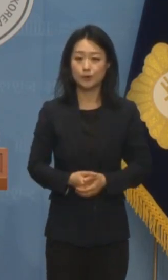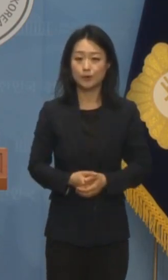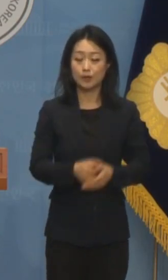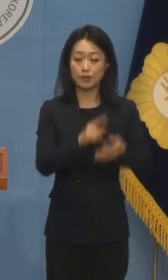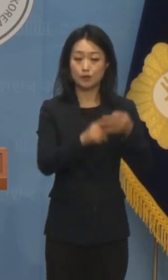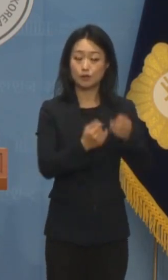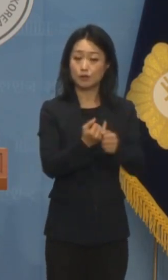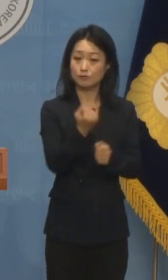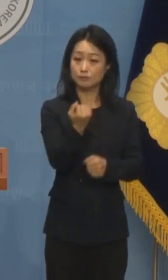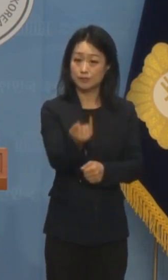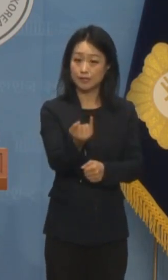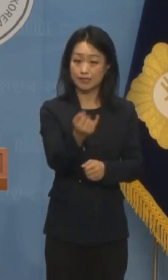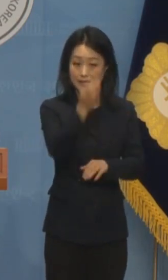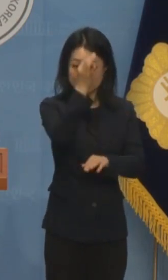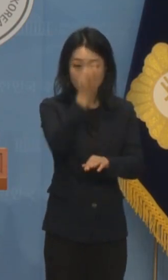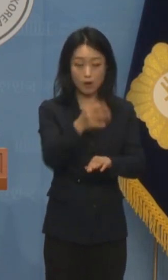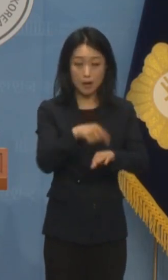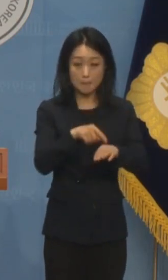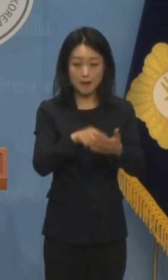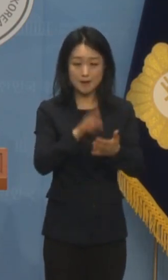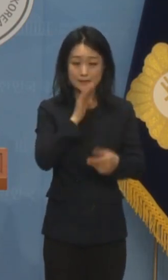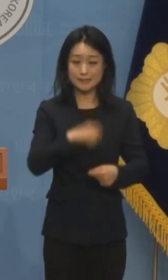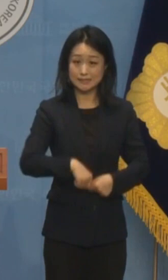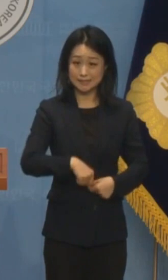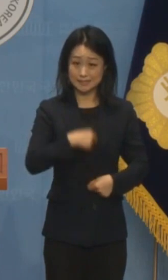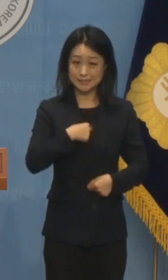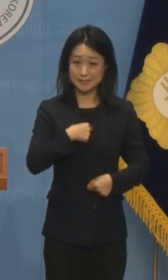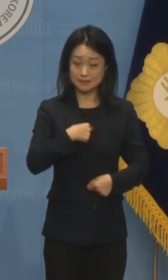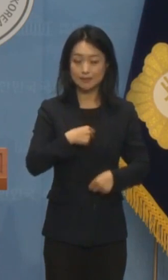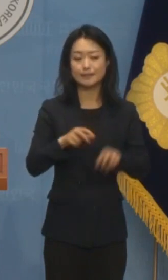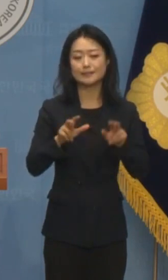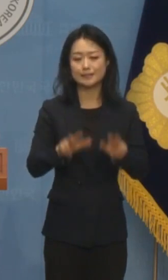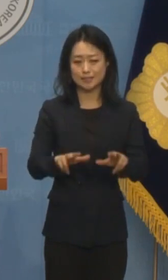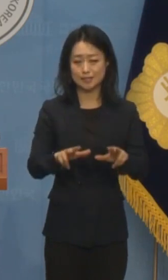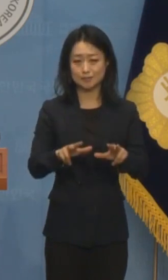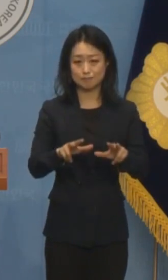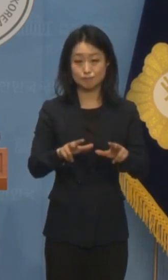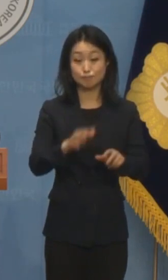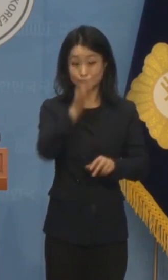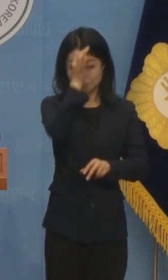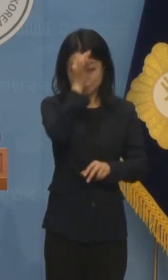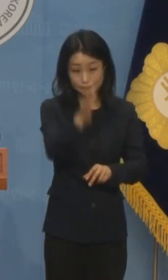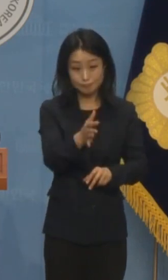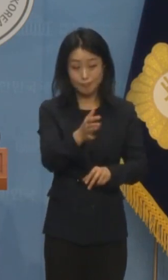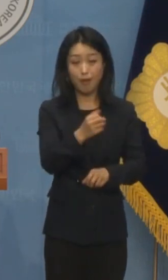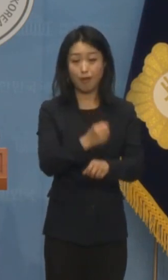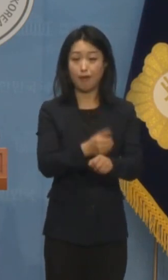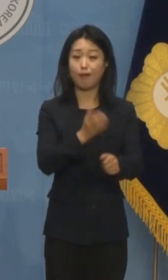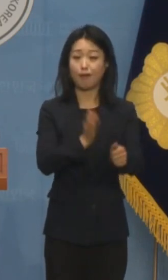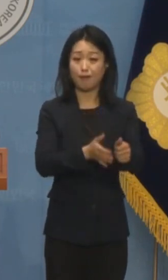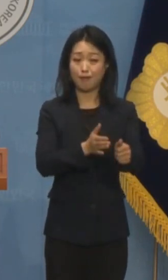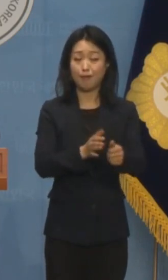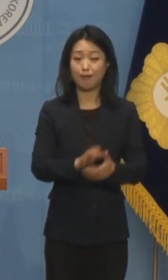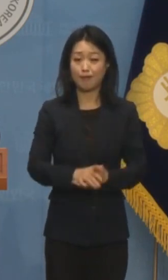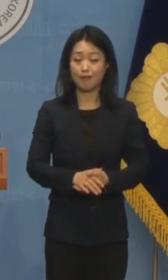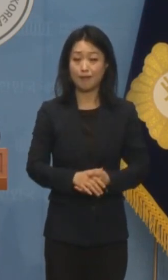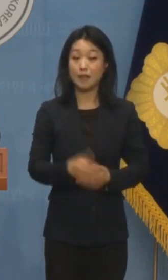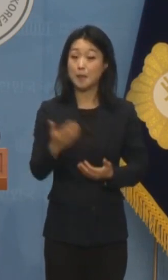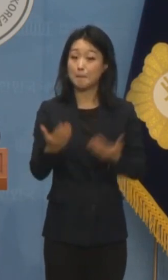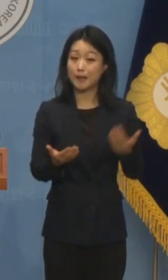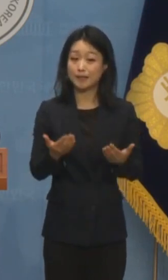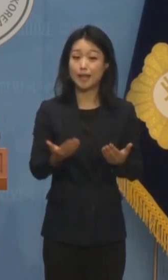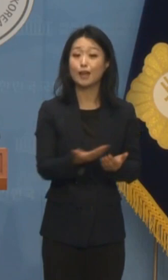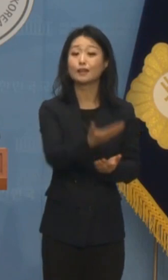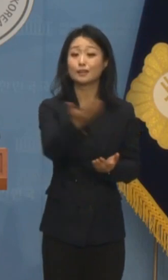김건희 여사의 사과할 마음이 진심이었다면 지금이라고 못할 이유가 없습니다 판단은